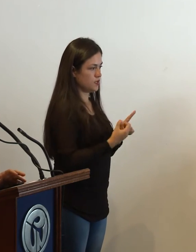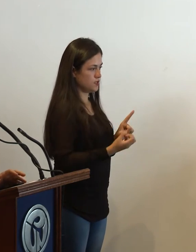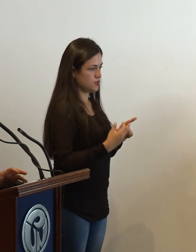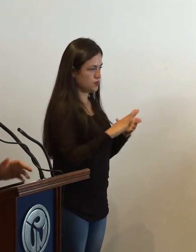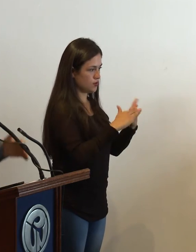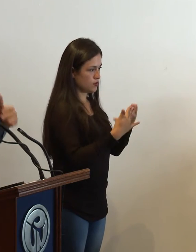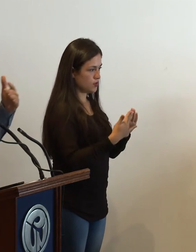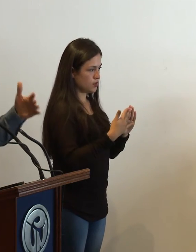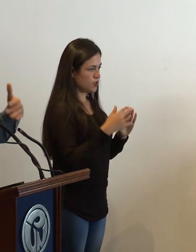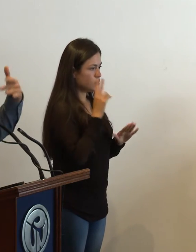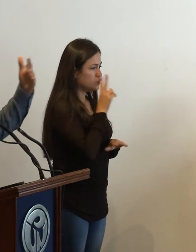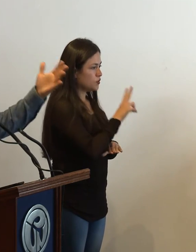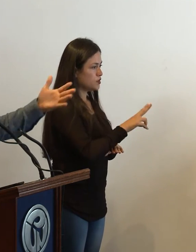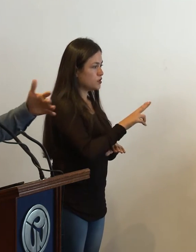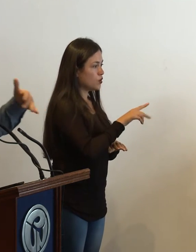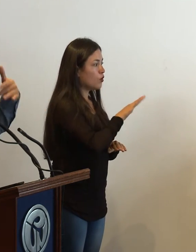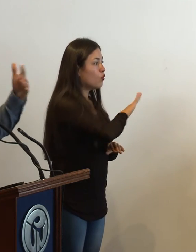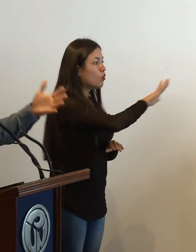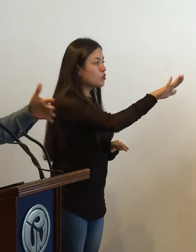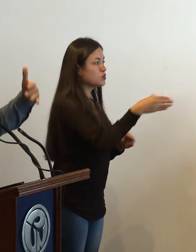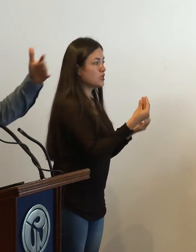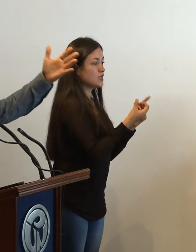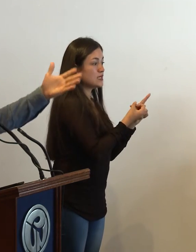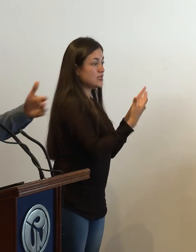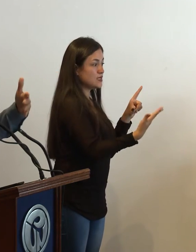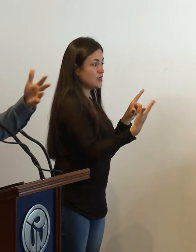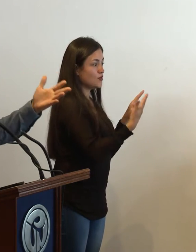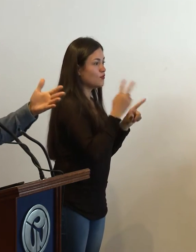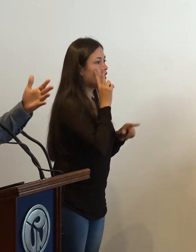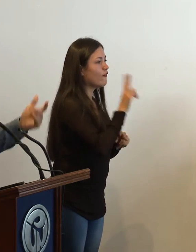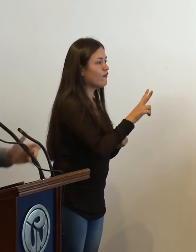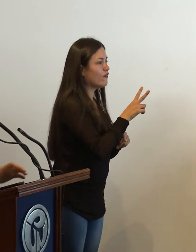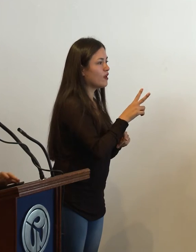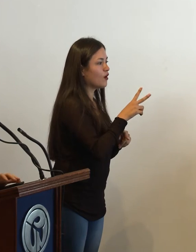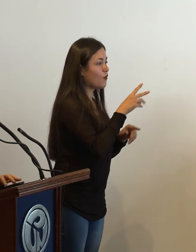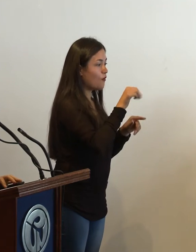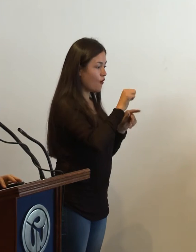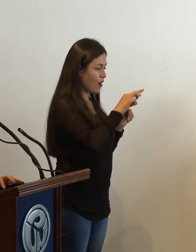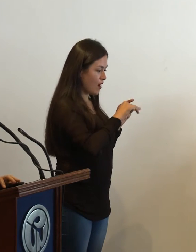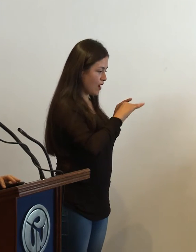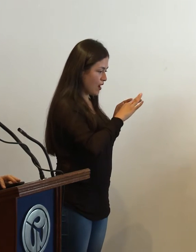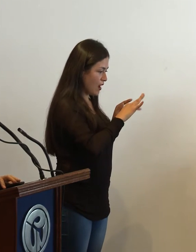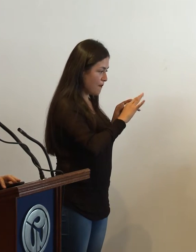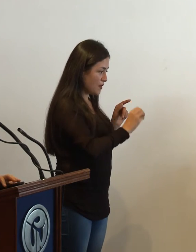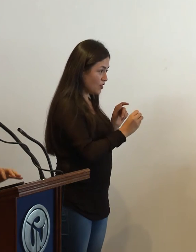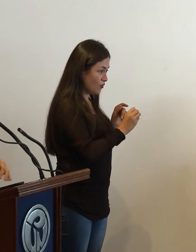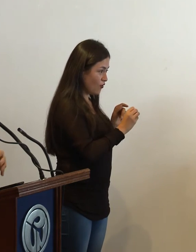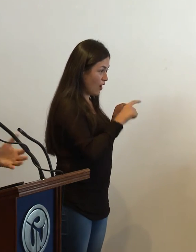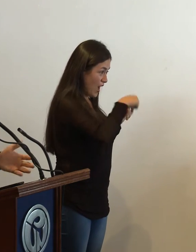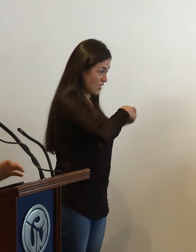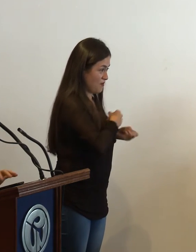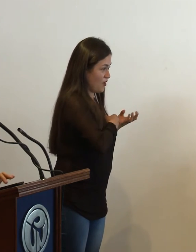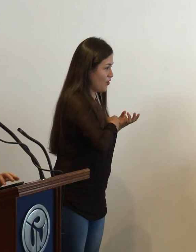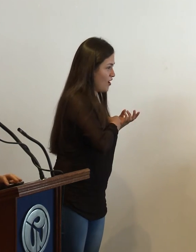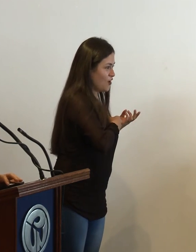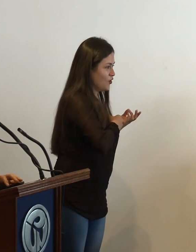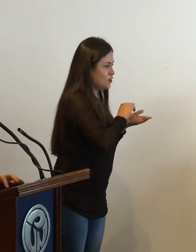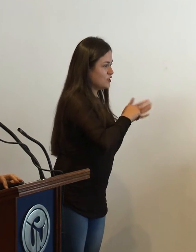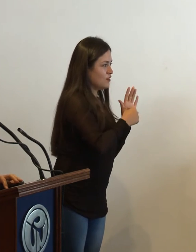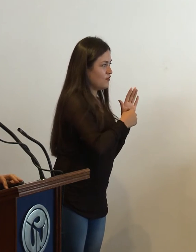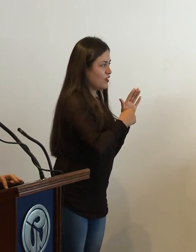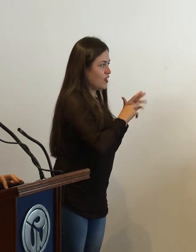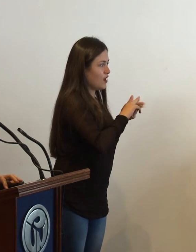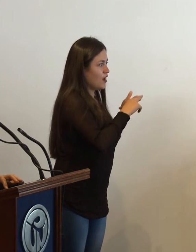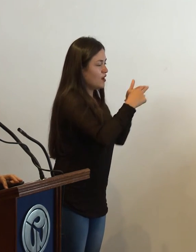educación comunitaria, ustedes, pues más que un ámbito, lo estarían viendo casi como la totalidad de lo que estamos